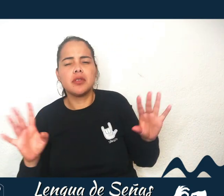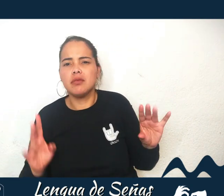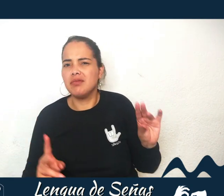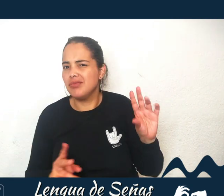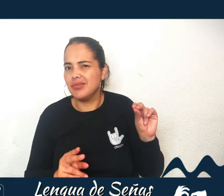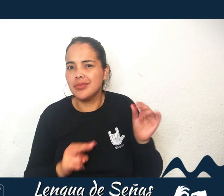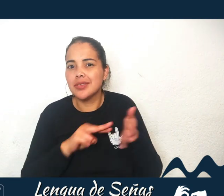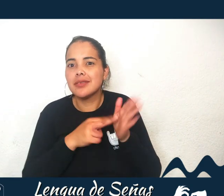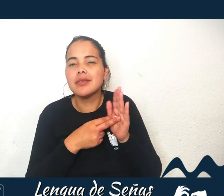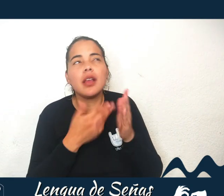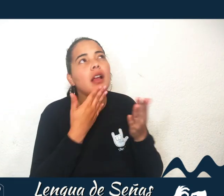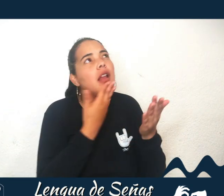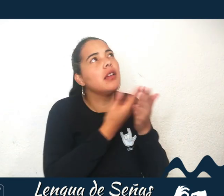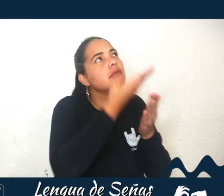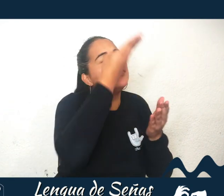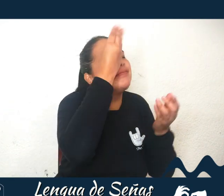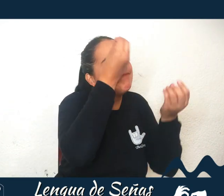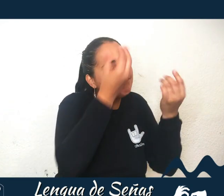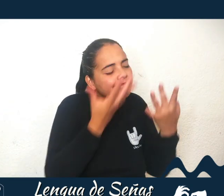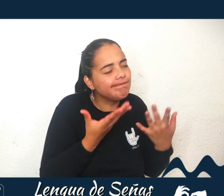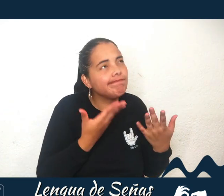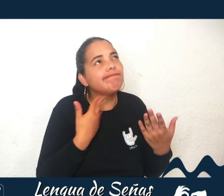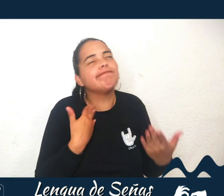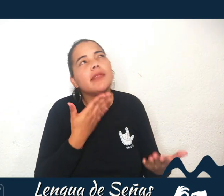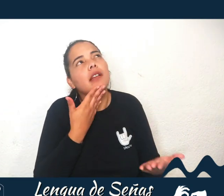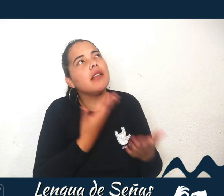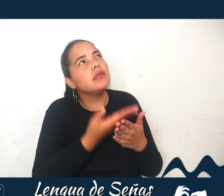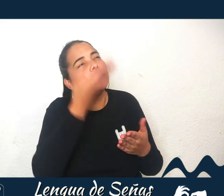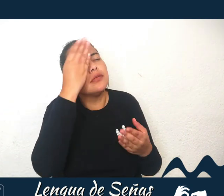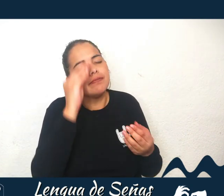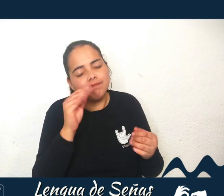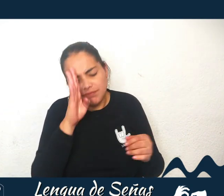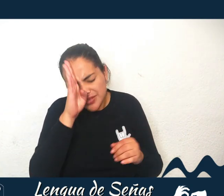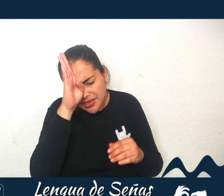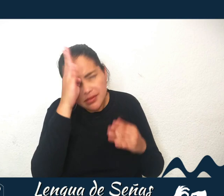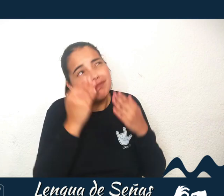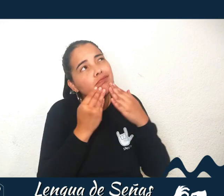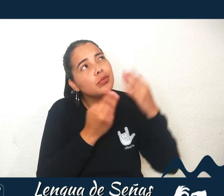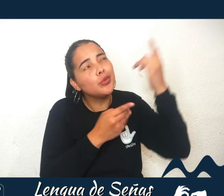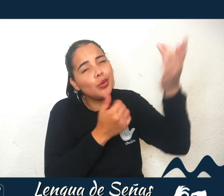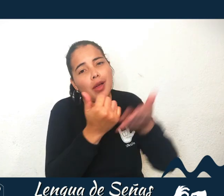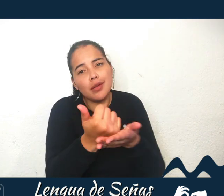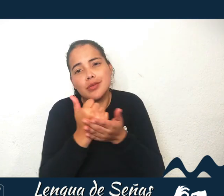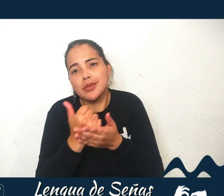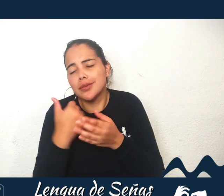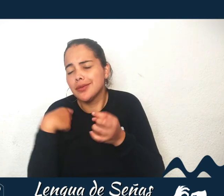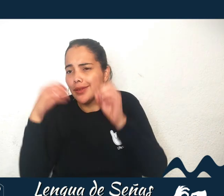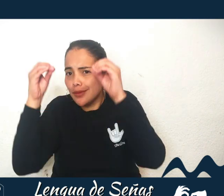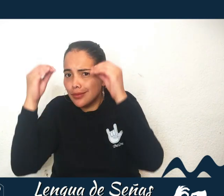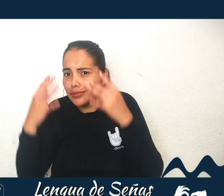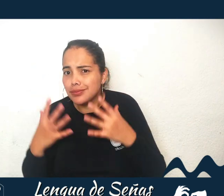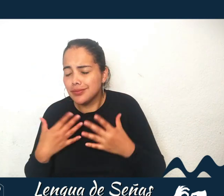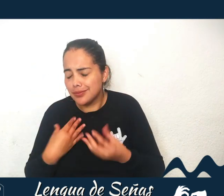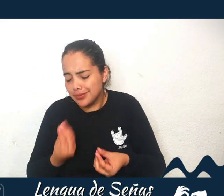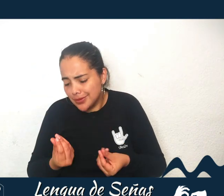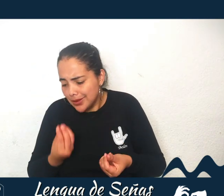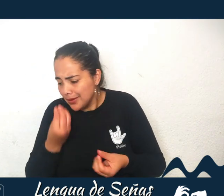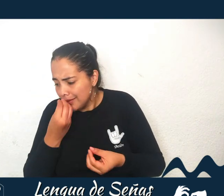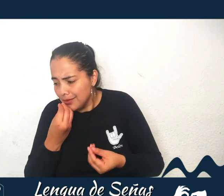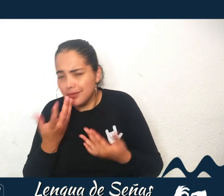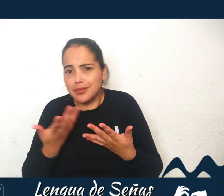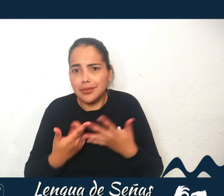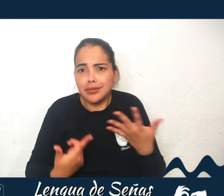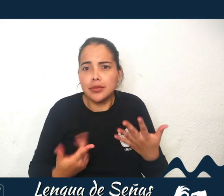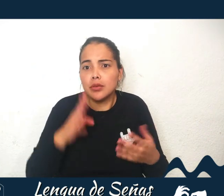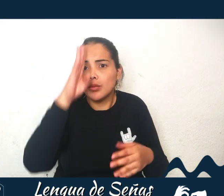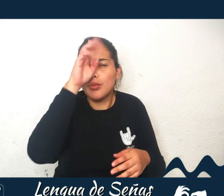así. Nosotros tenemos que vivir agradecidos por la obra generosa, bondadosa de Dios, que usa a